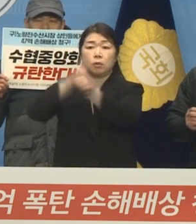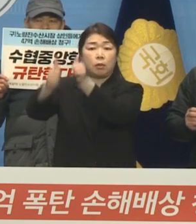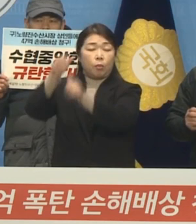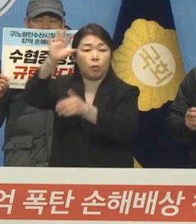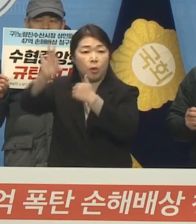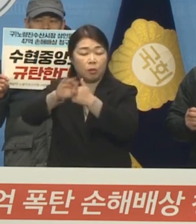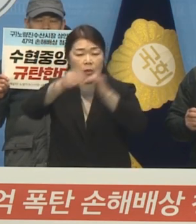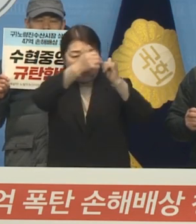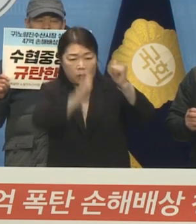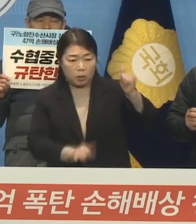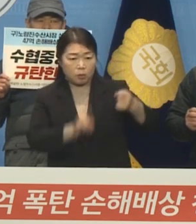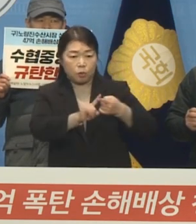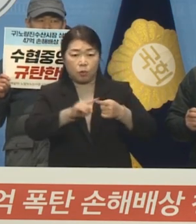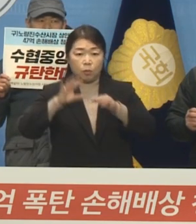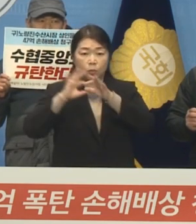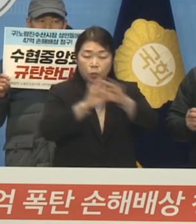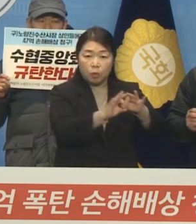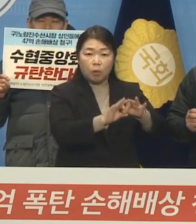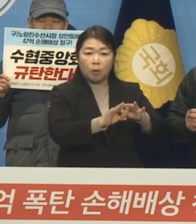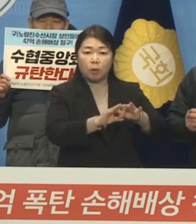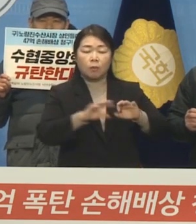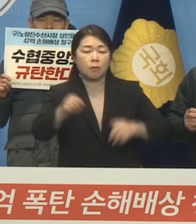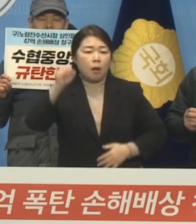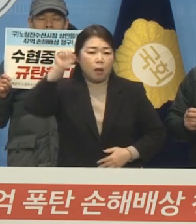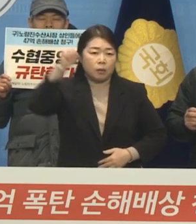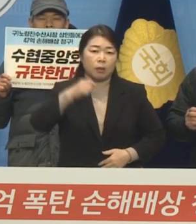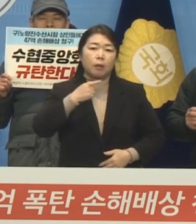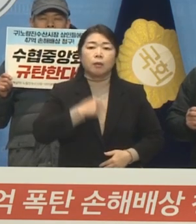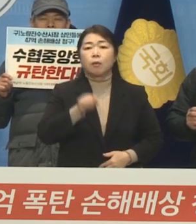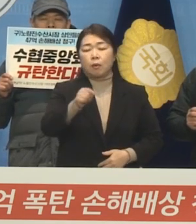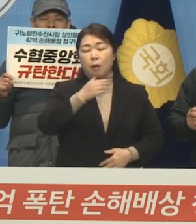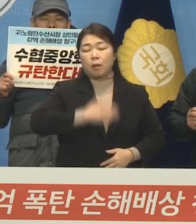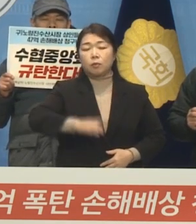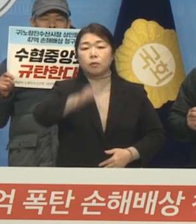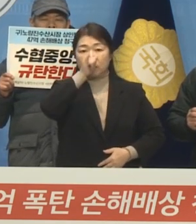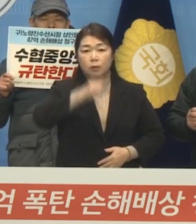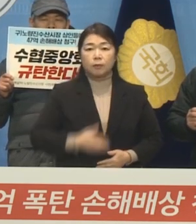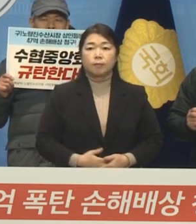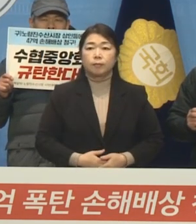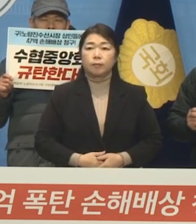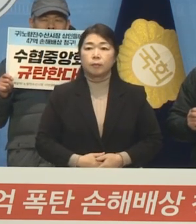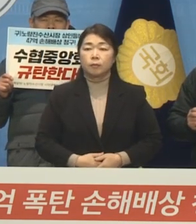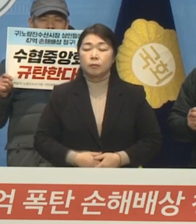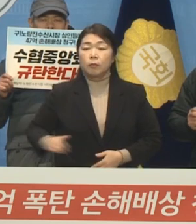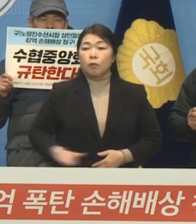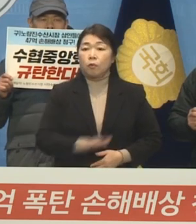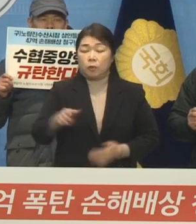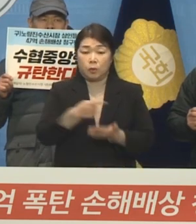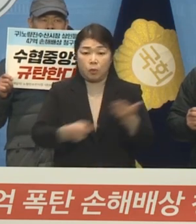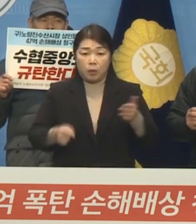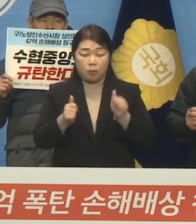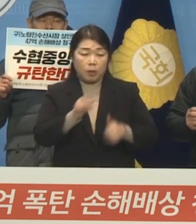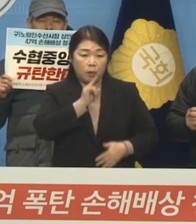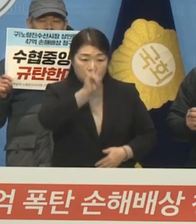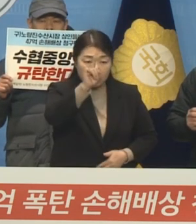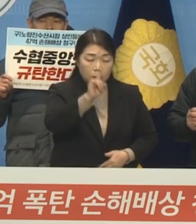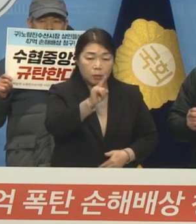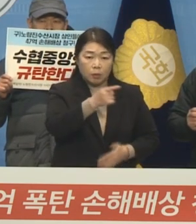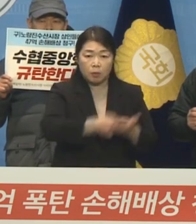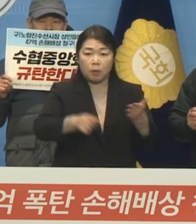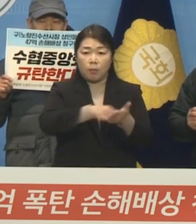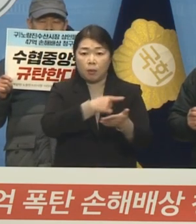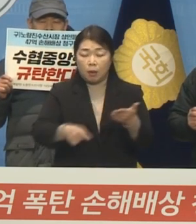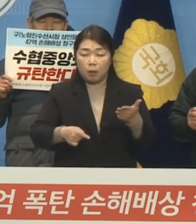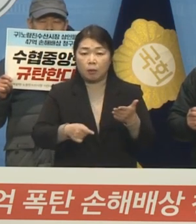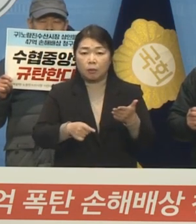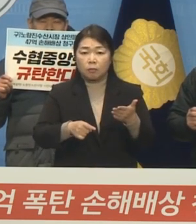이렇게 진전되어 왔구나 이런 것을 저희가 알 수 있습니다. 지금 저희 그 손해배상 지금 아마 가장